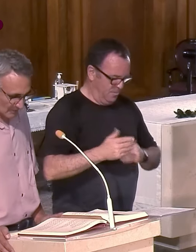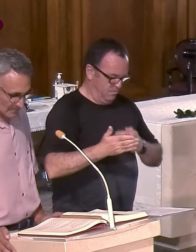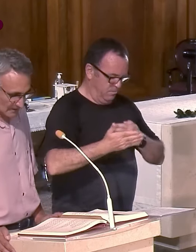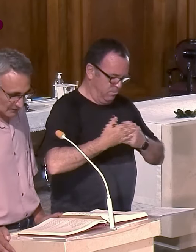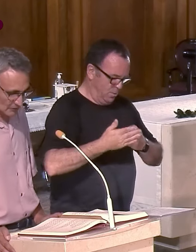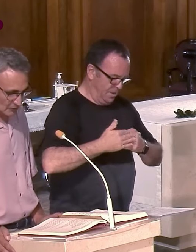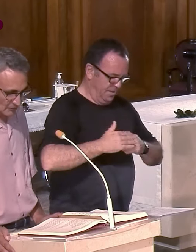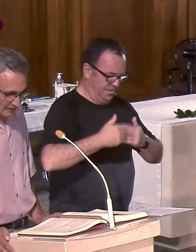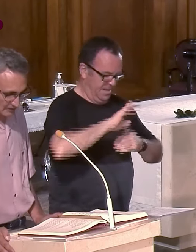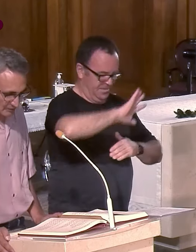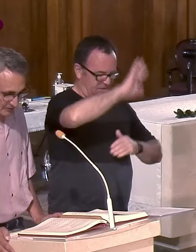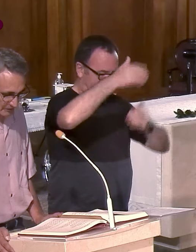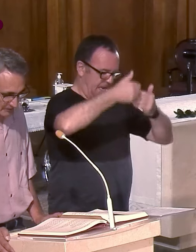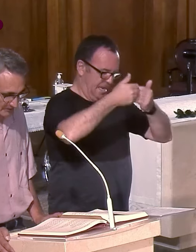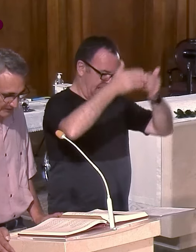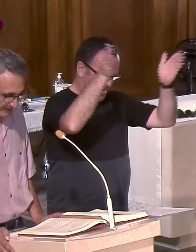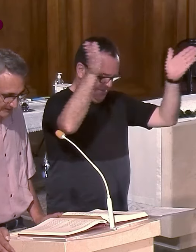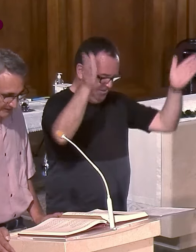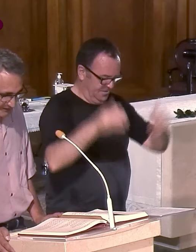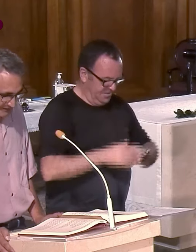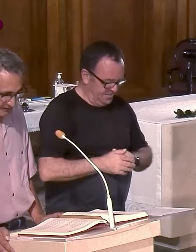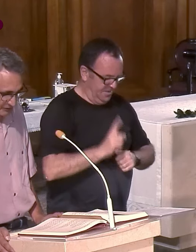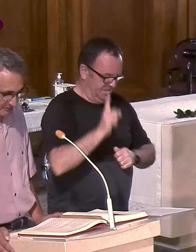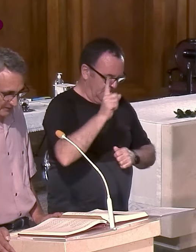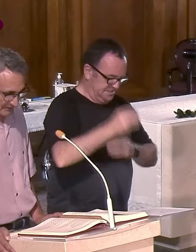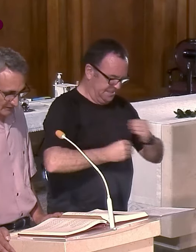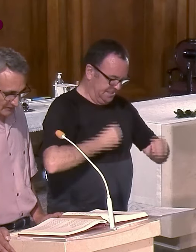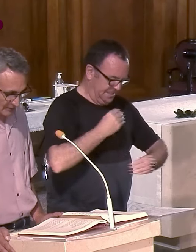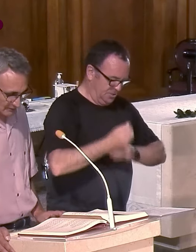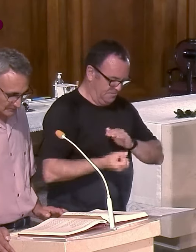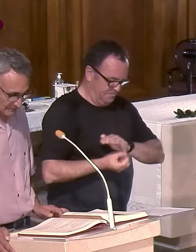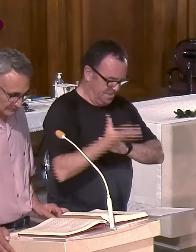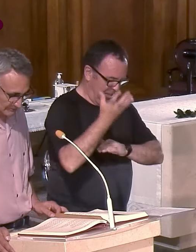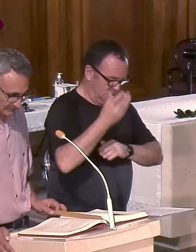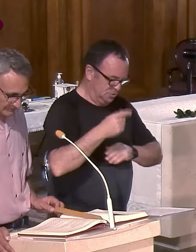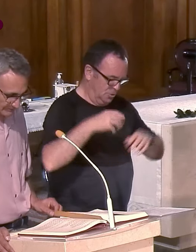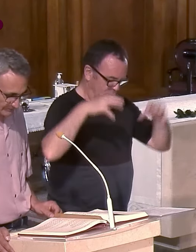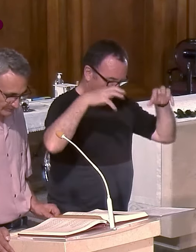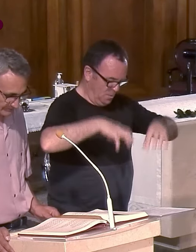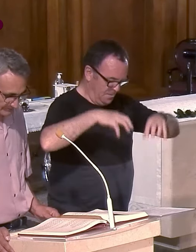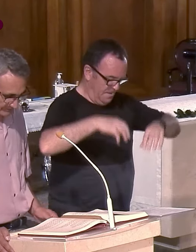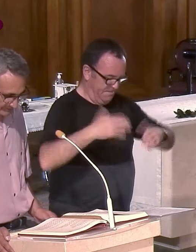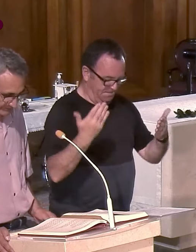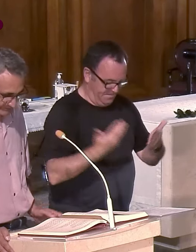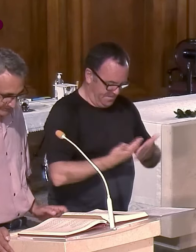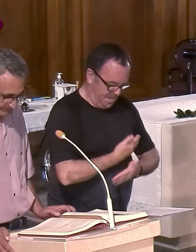cielo, hizo llover sobre ellos maná, les dio pan del cielo.